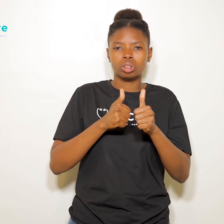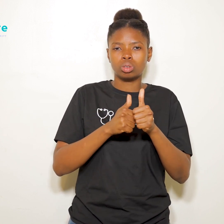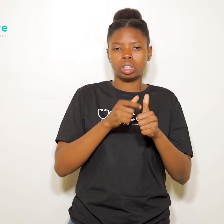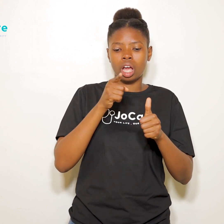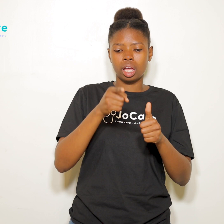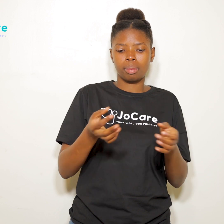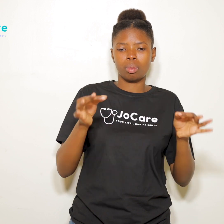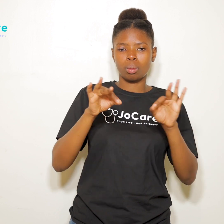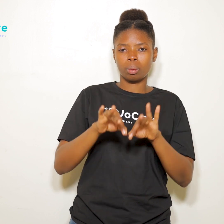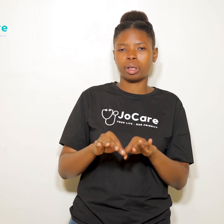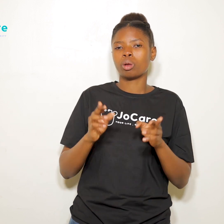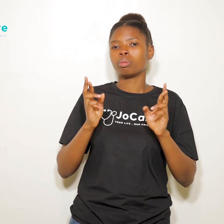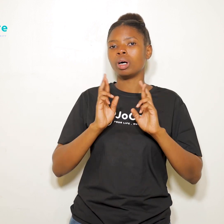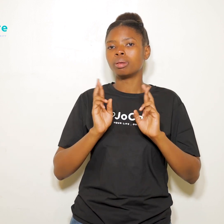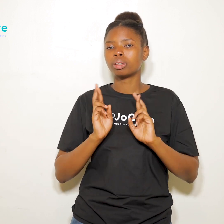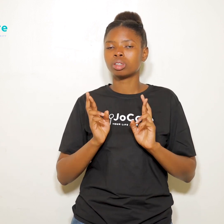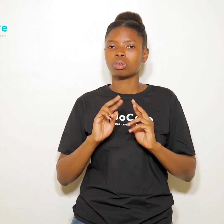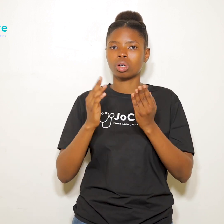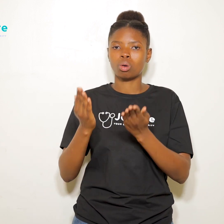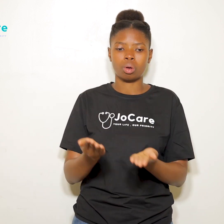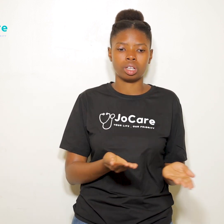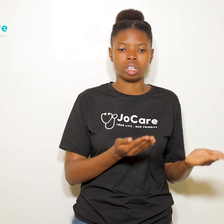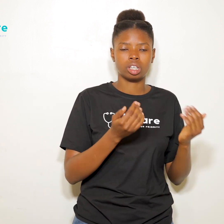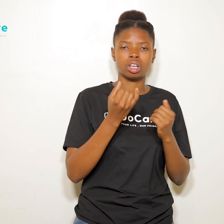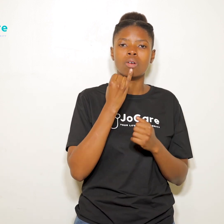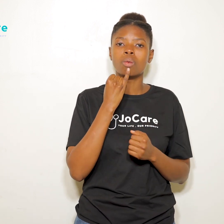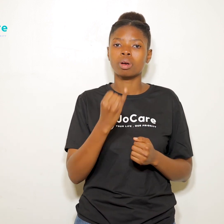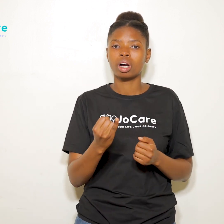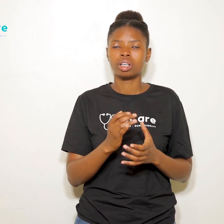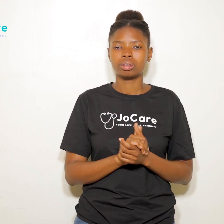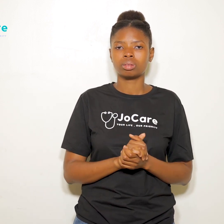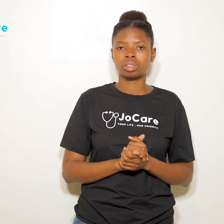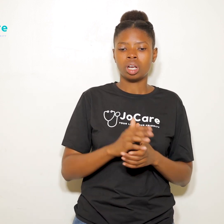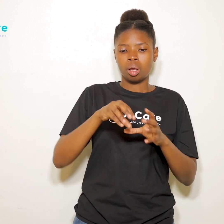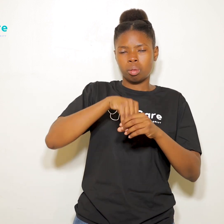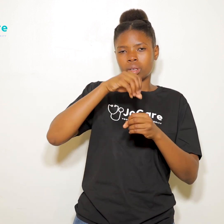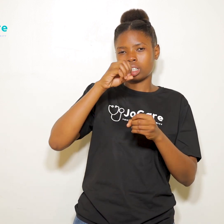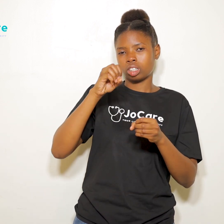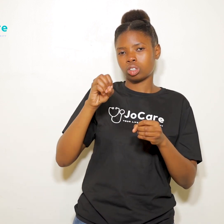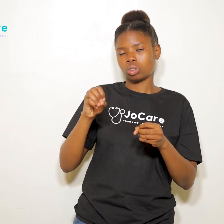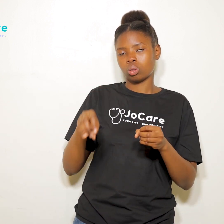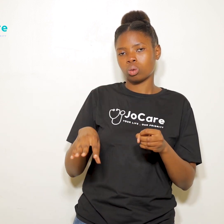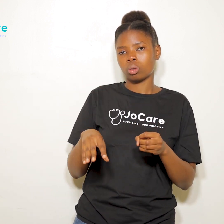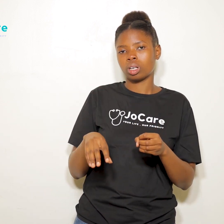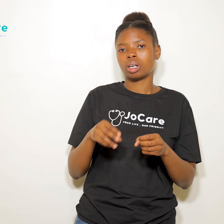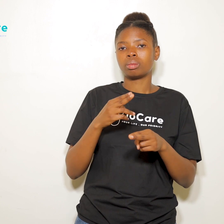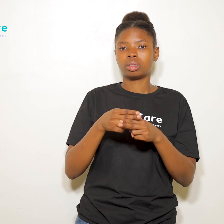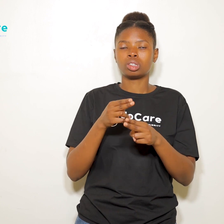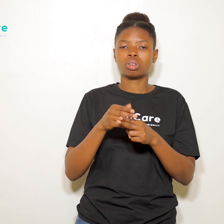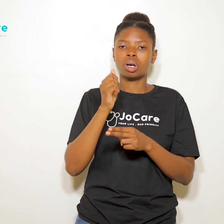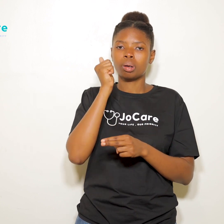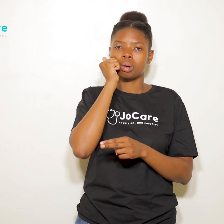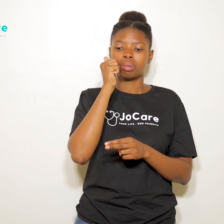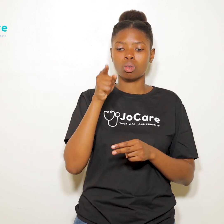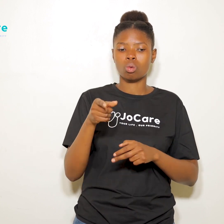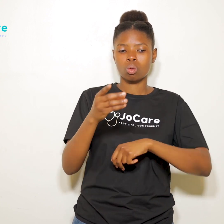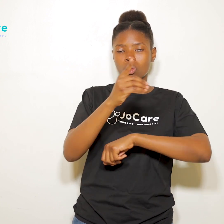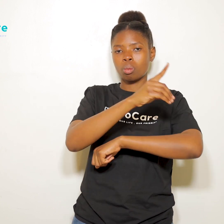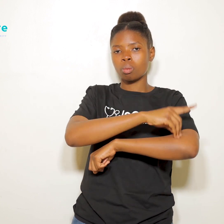yarateguye kwakiramo umwana, ari byo bisohoka nyine byitwa imihango, bigasohoka. Ubwo icyo gihe umunsi wa mbere umuntu abonye imihango